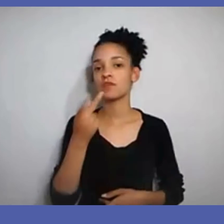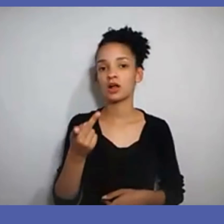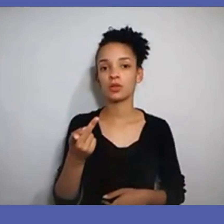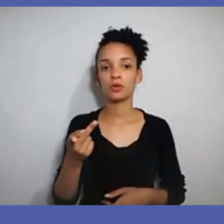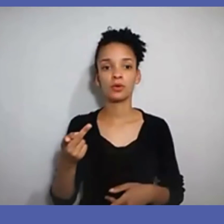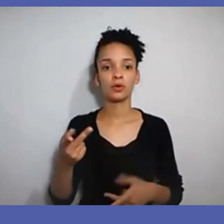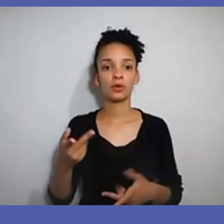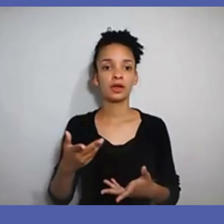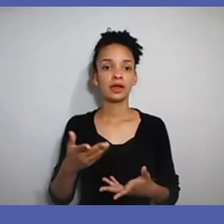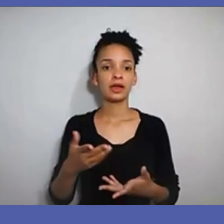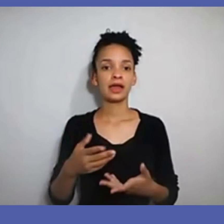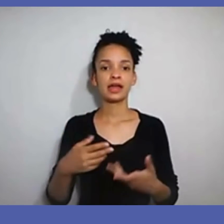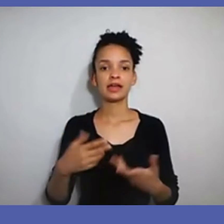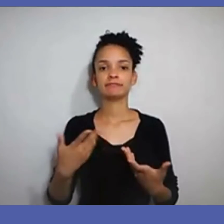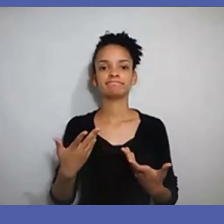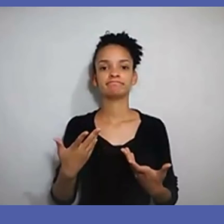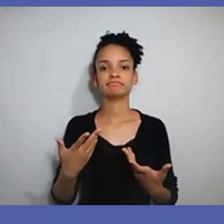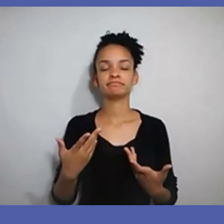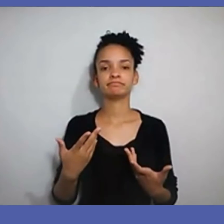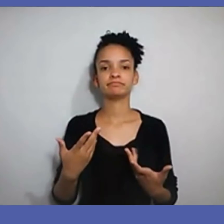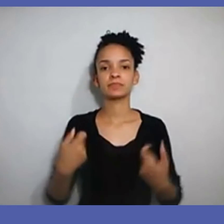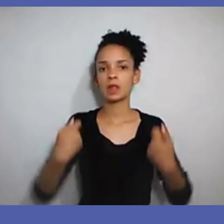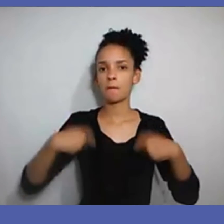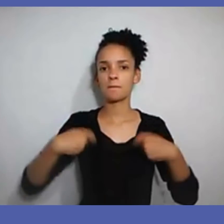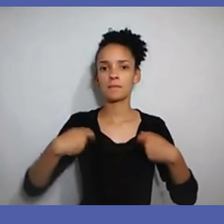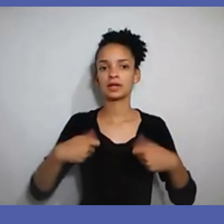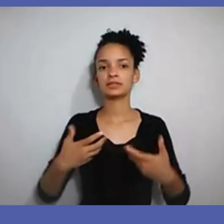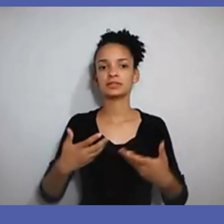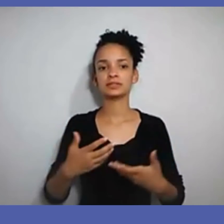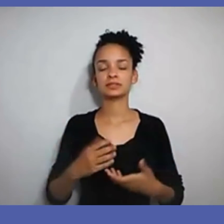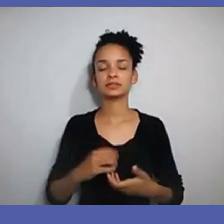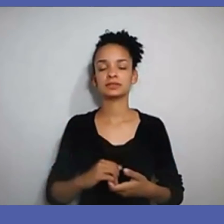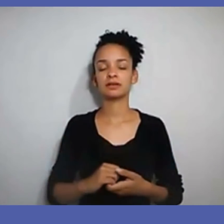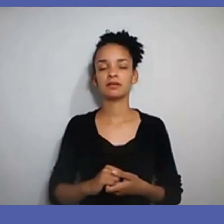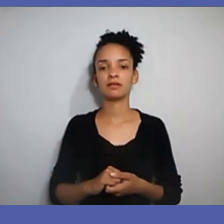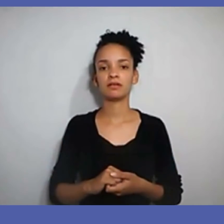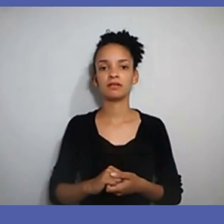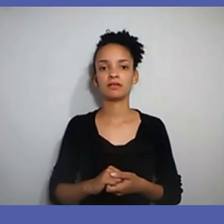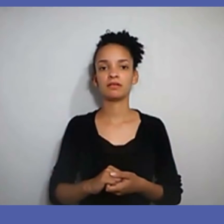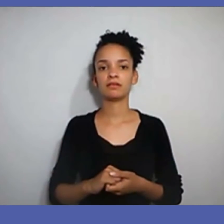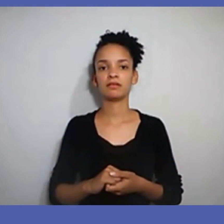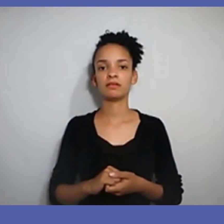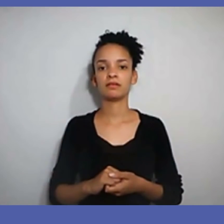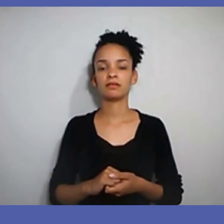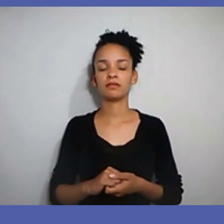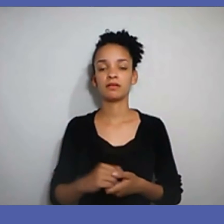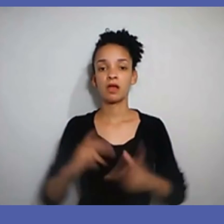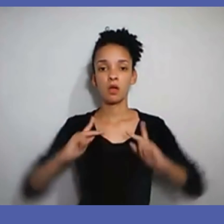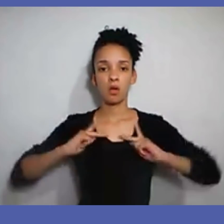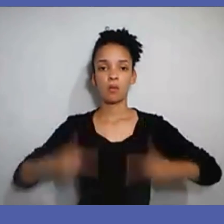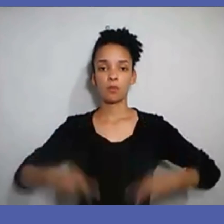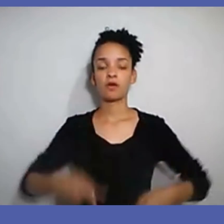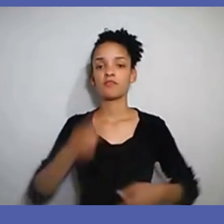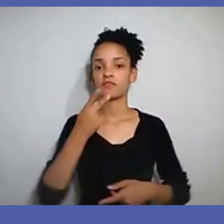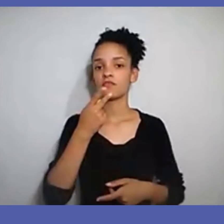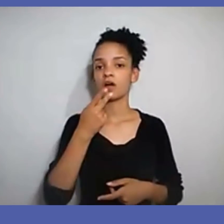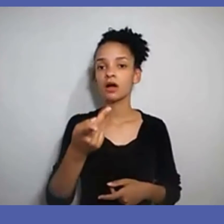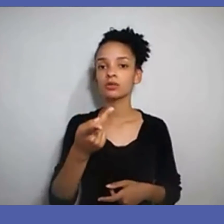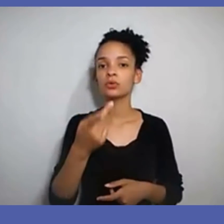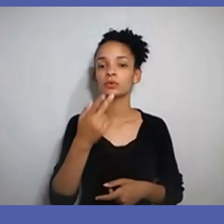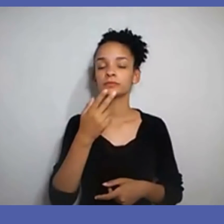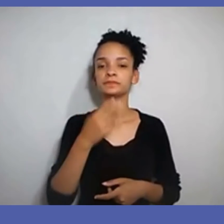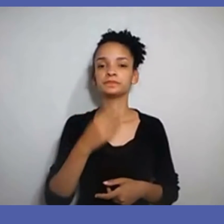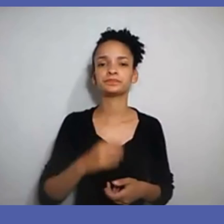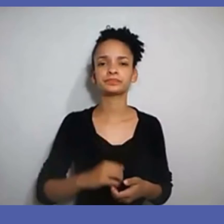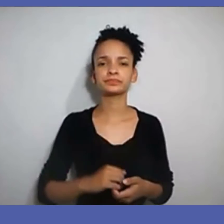homem então apela para os conhecimentos sobrenaturais que eles adquiriram quando aconteceu aquilo em